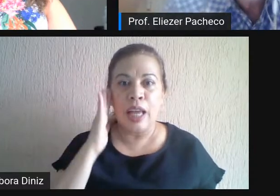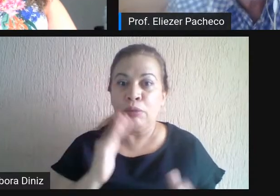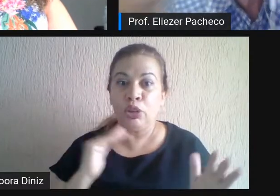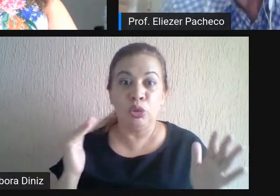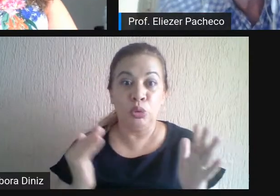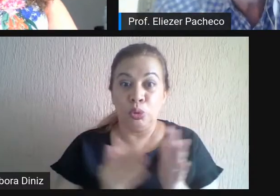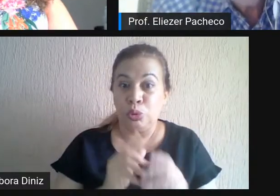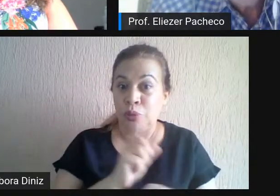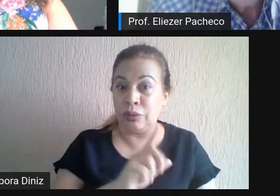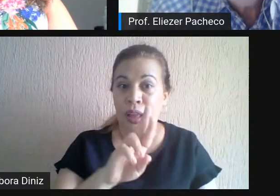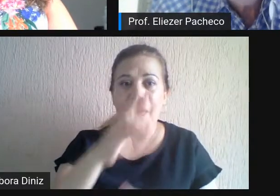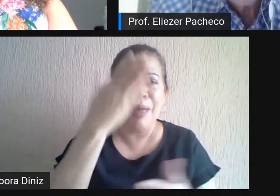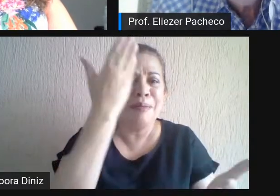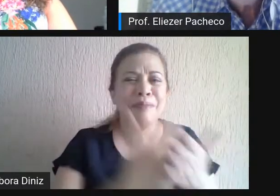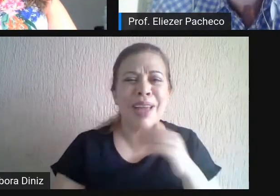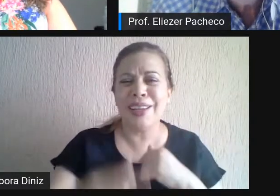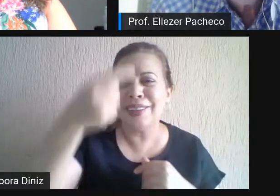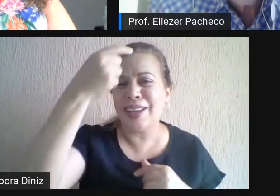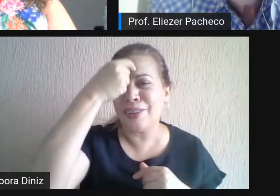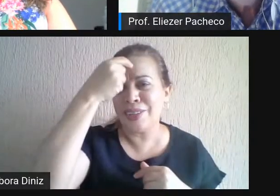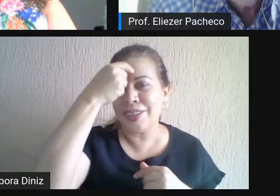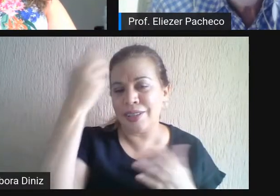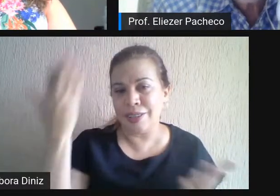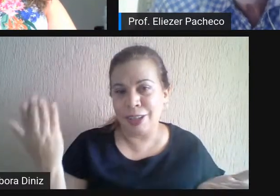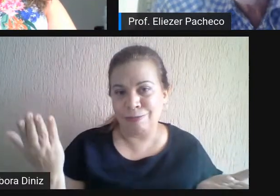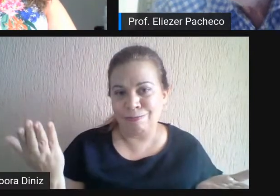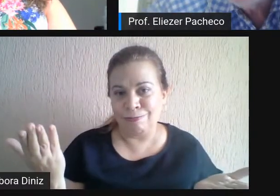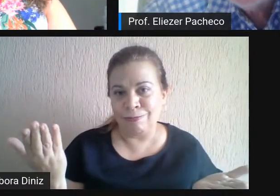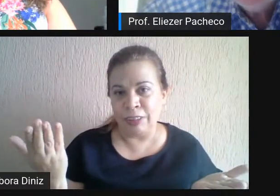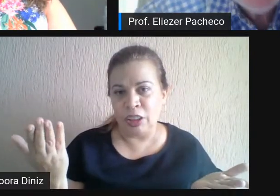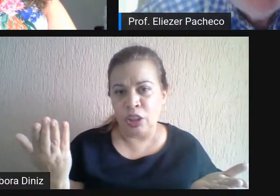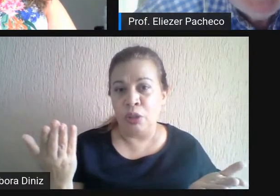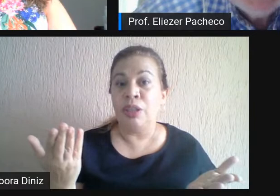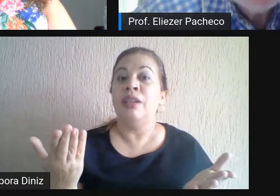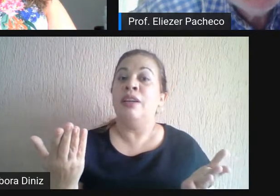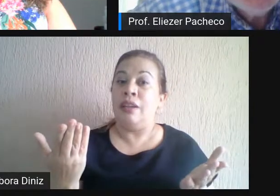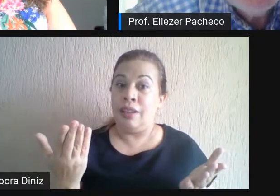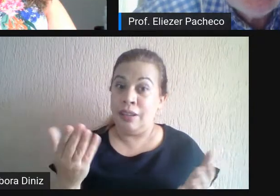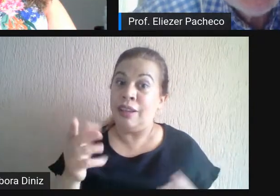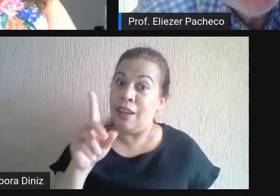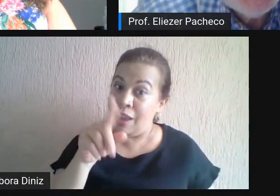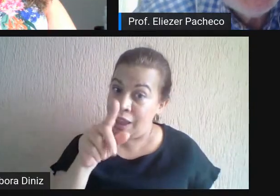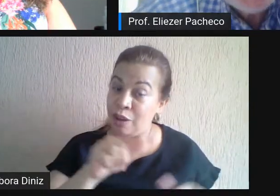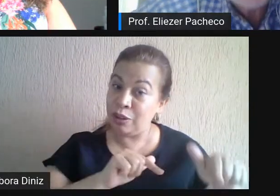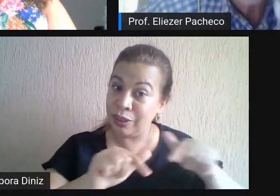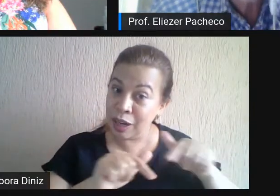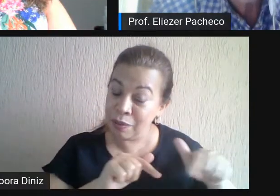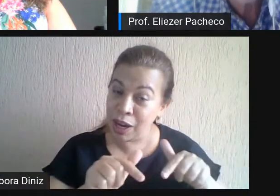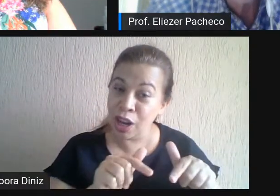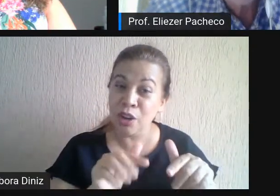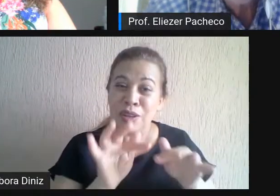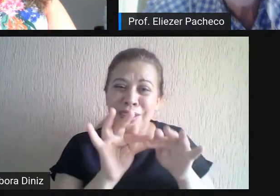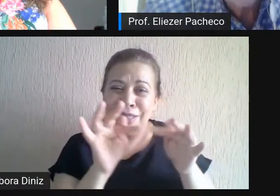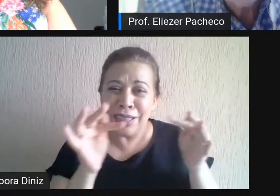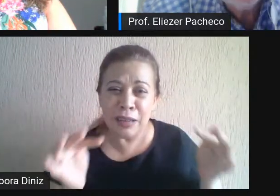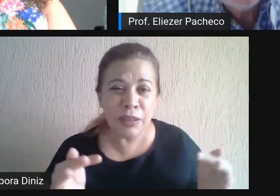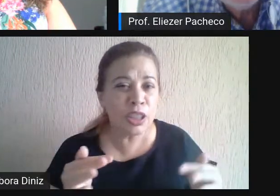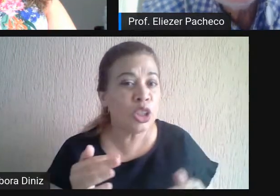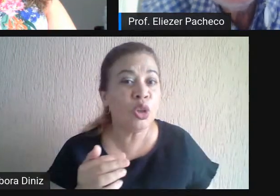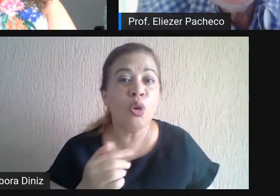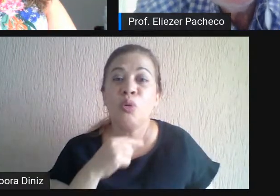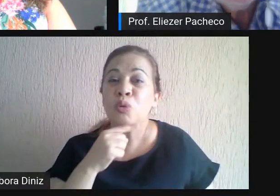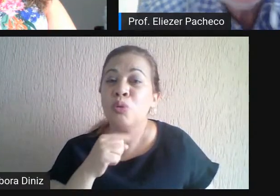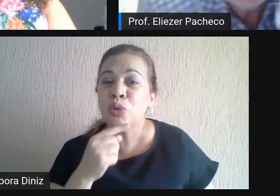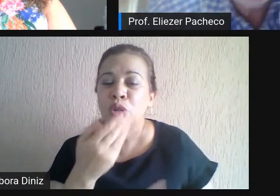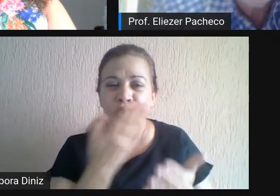ele perde essa consciência de que foi o trabalhador humilde que não pôde estudar, muitas vezes, que pagou